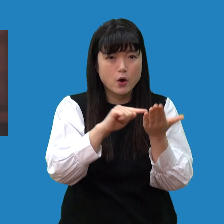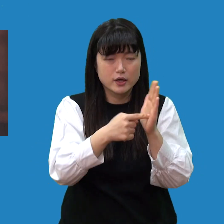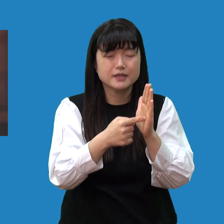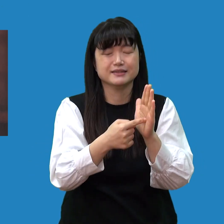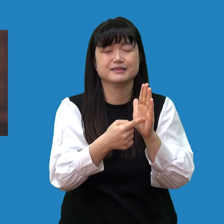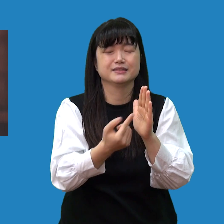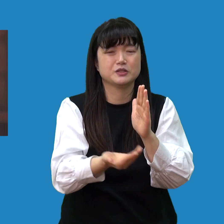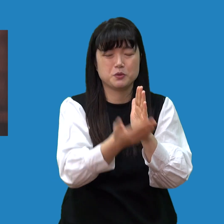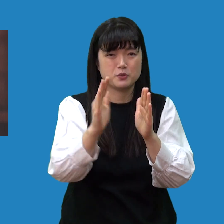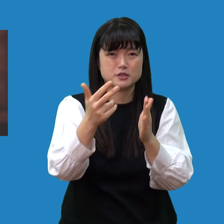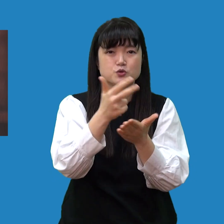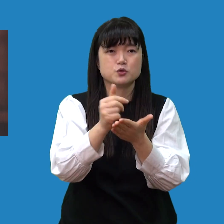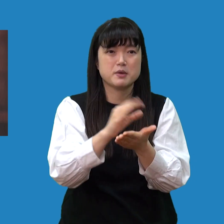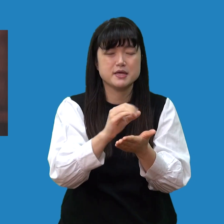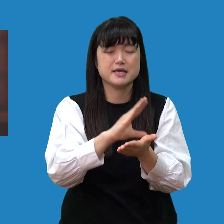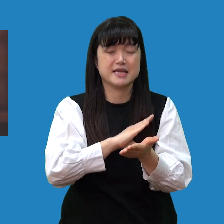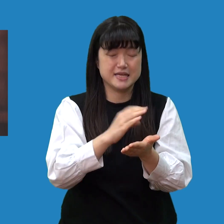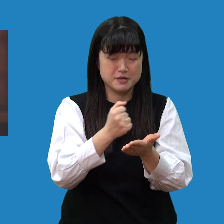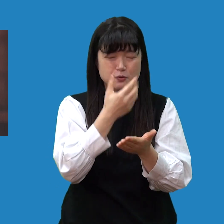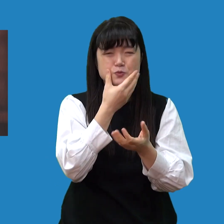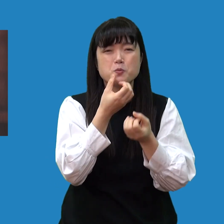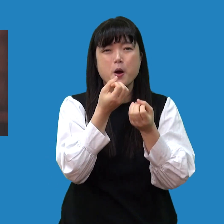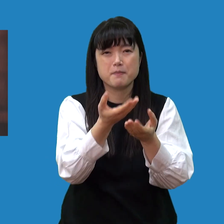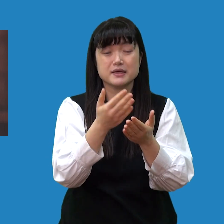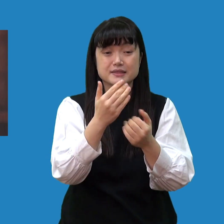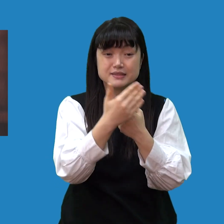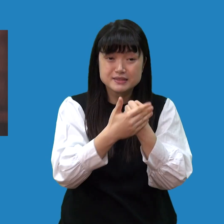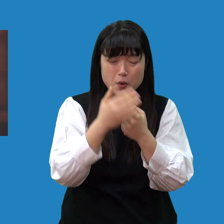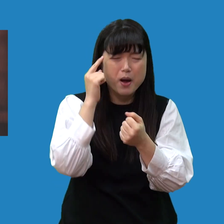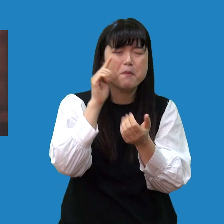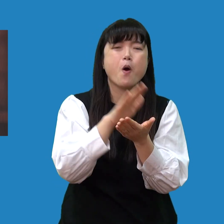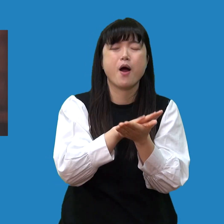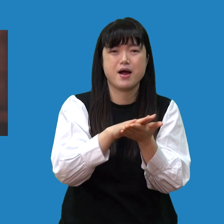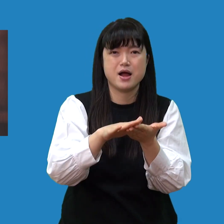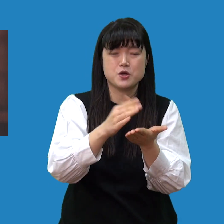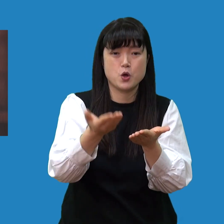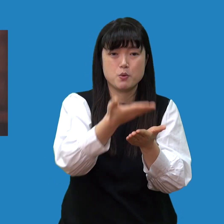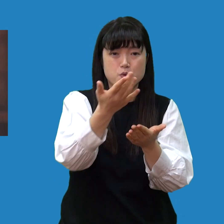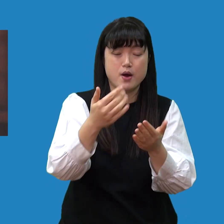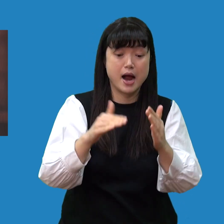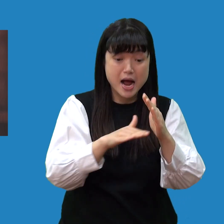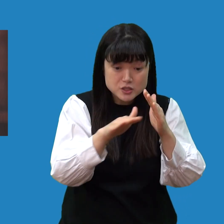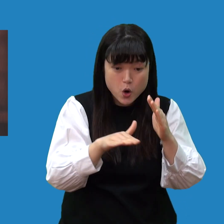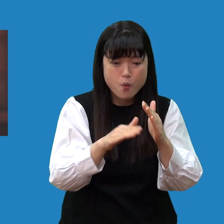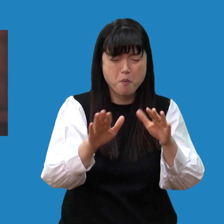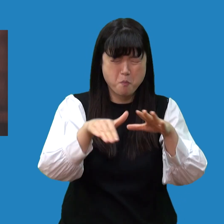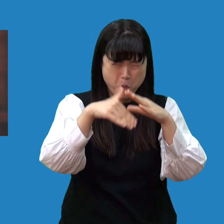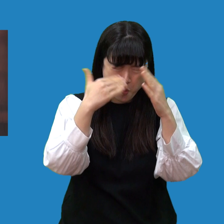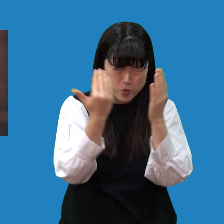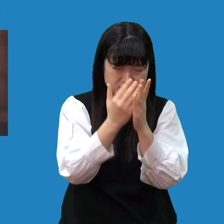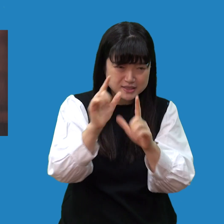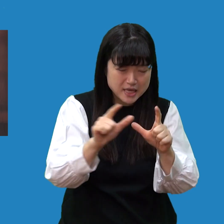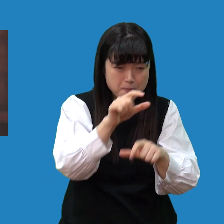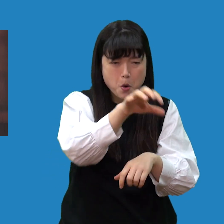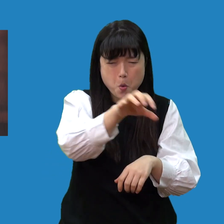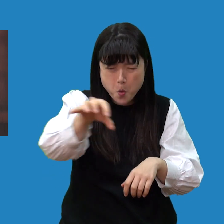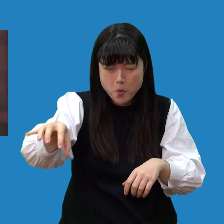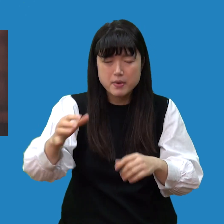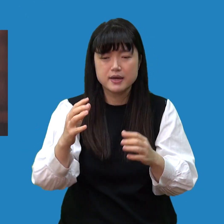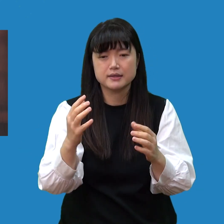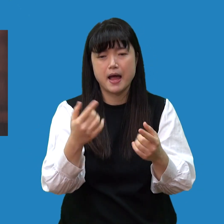이름으로 축복합니다. 그 은혜가, 그 평화가 여러분과 가정, 여러분 모든 삶의 영역